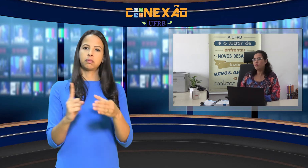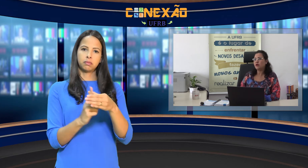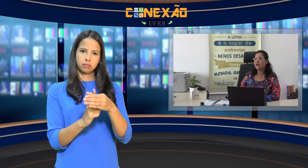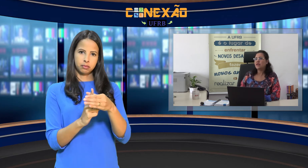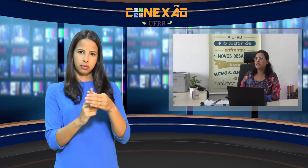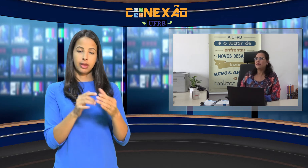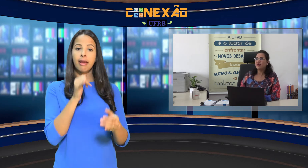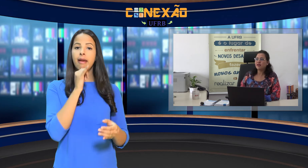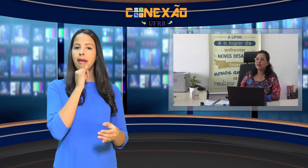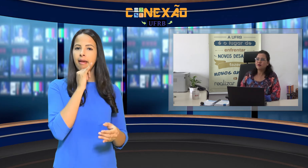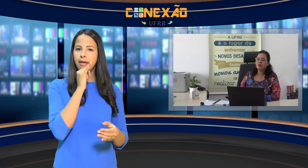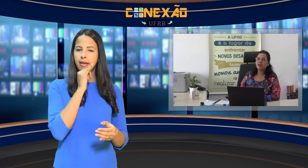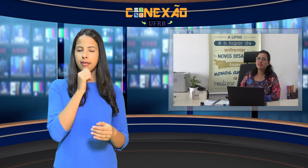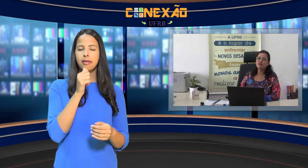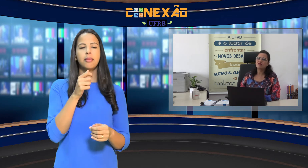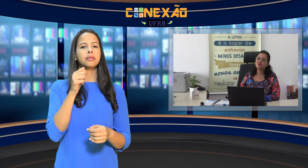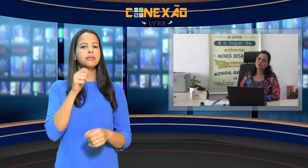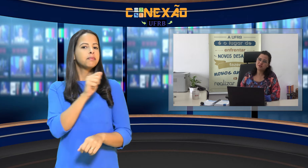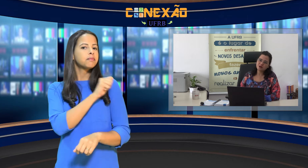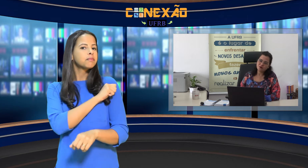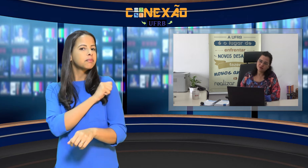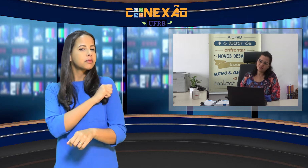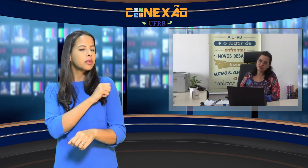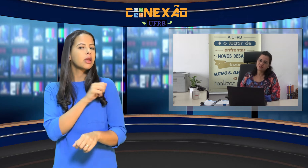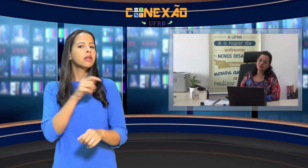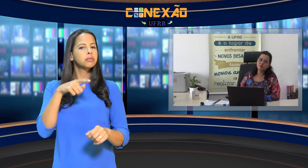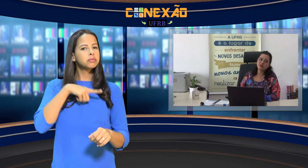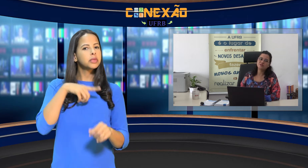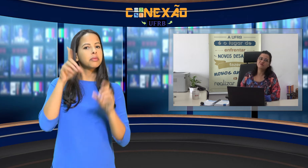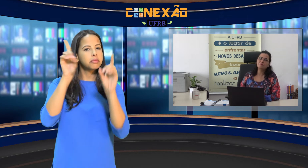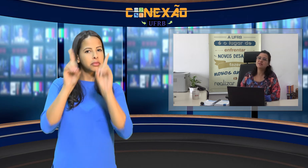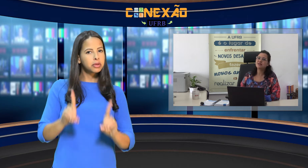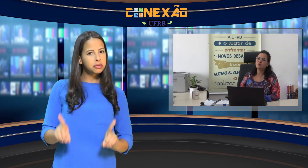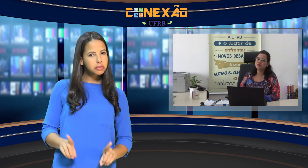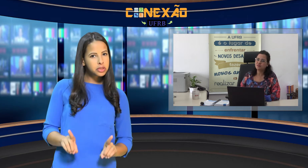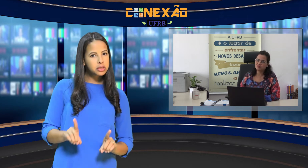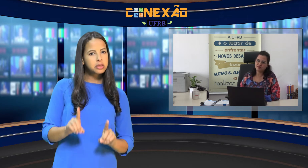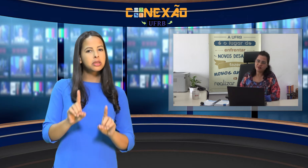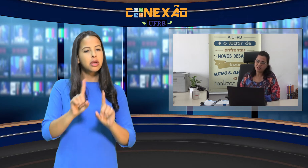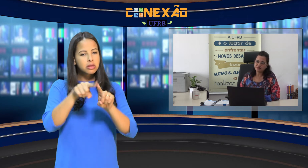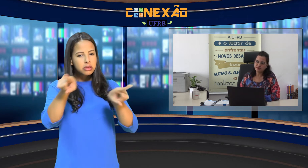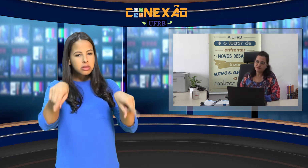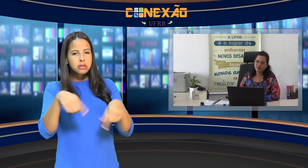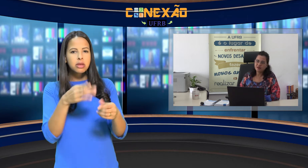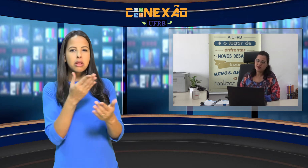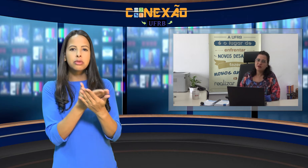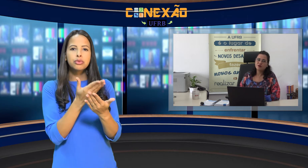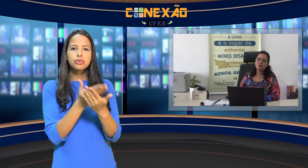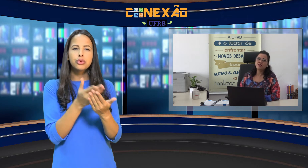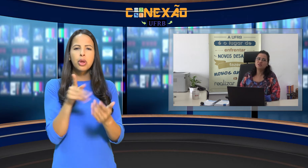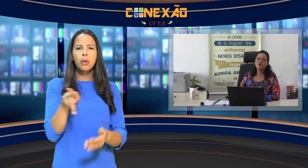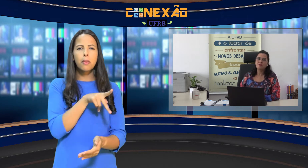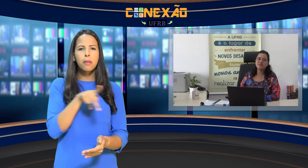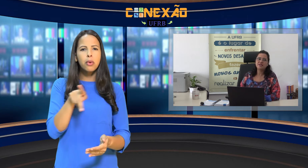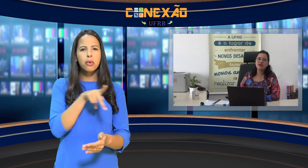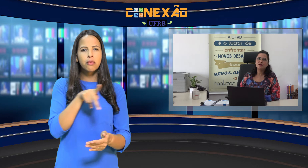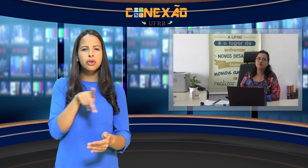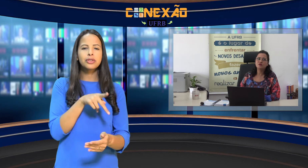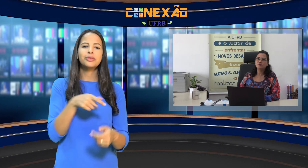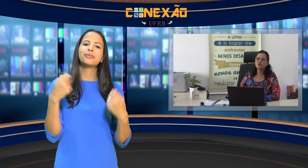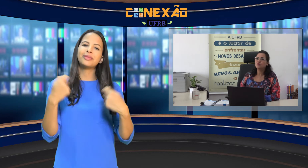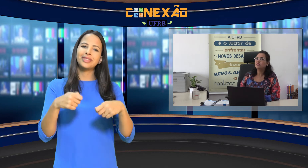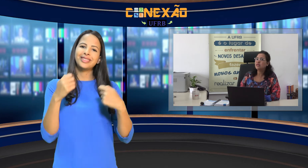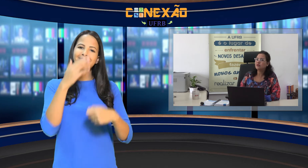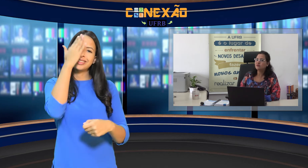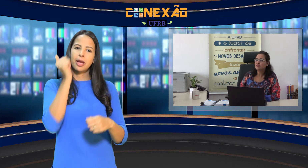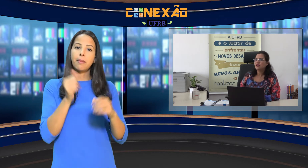da forma, e aí requer também inovações pedagógicas, como é que a gente vai pensar o processo de avaliação, como é que a gente vai pensar